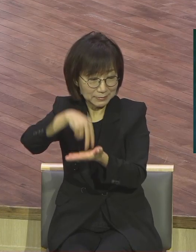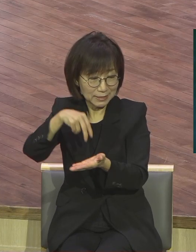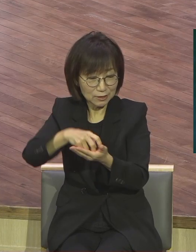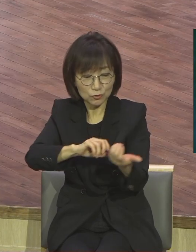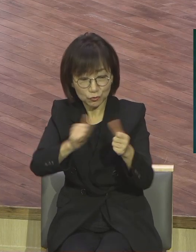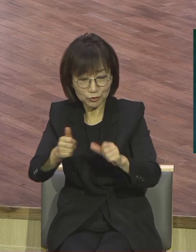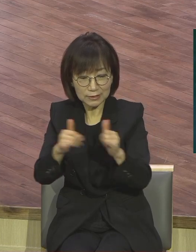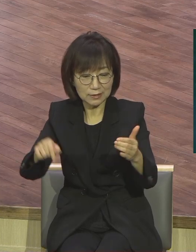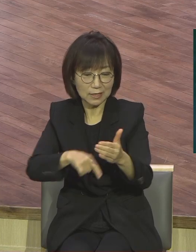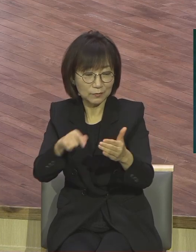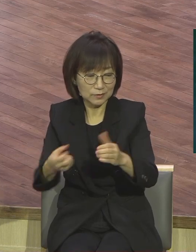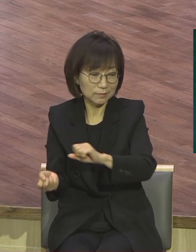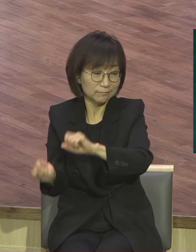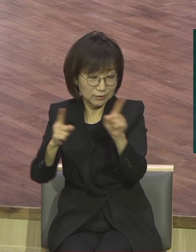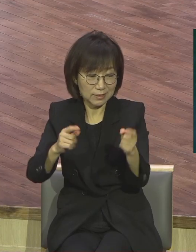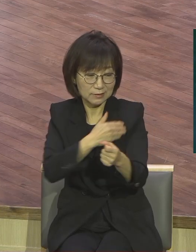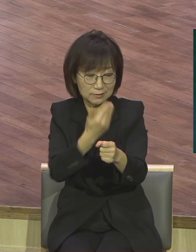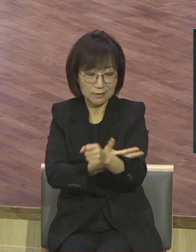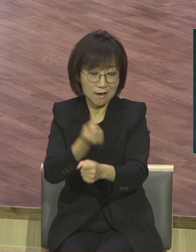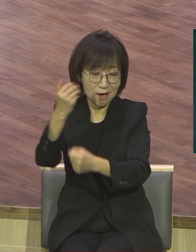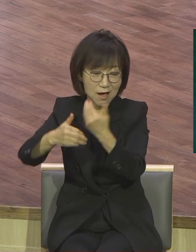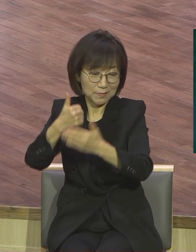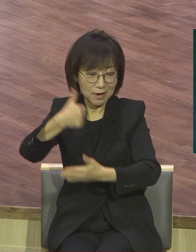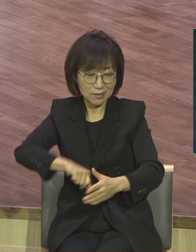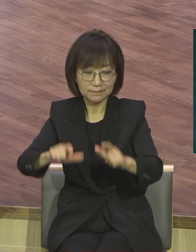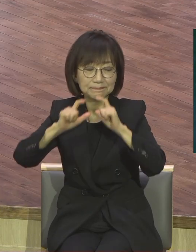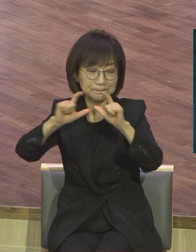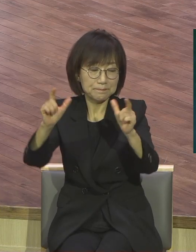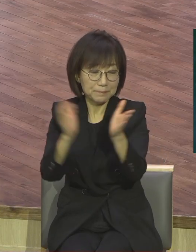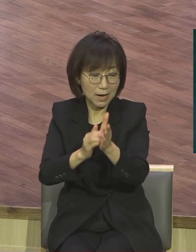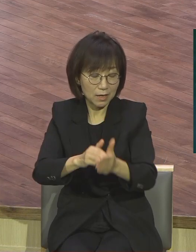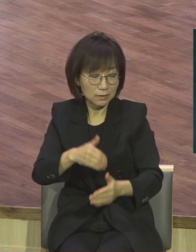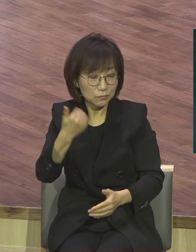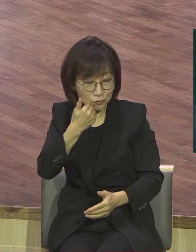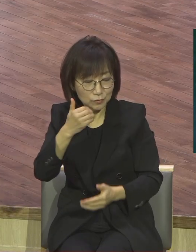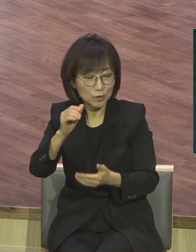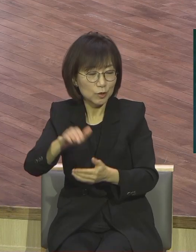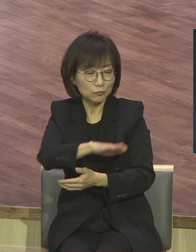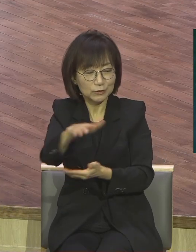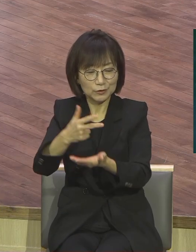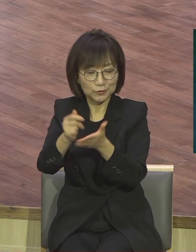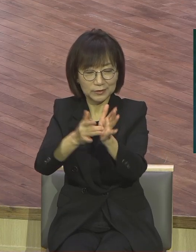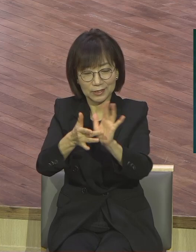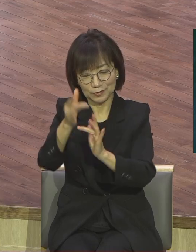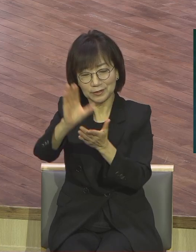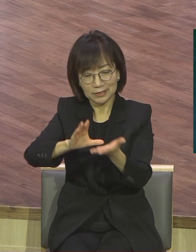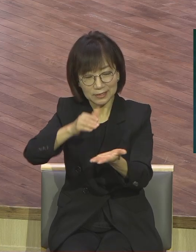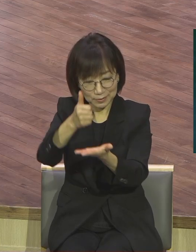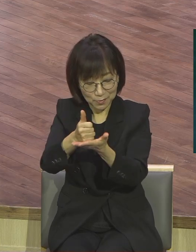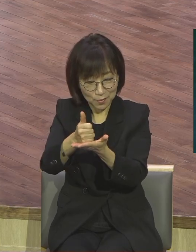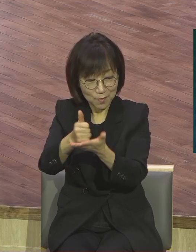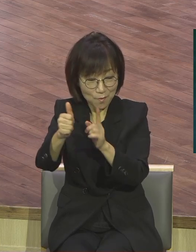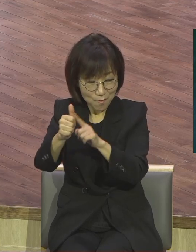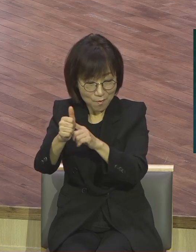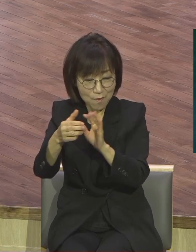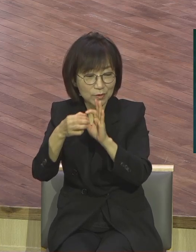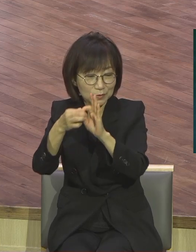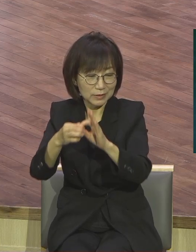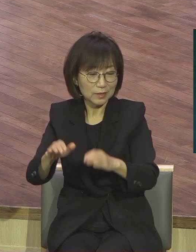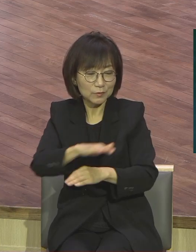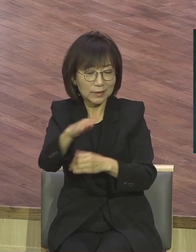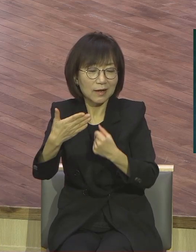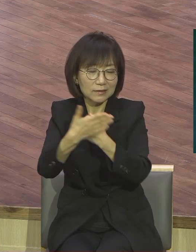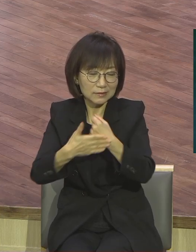가운데서 부활하사 능력으로 하나님의 아들로 선포되셨으니 곧 우리 주 예수 그리스도시니라. 그로 말미암아